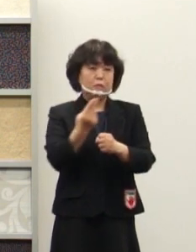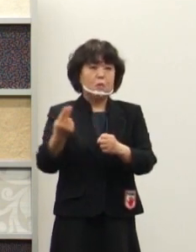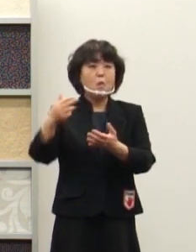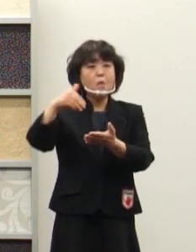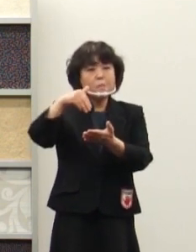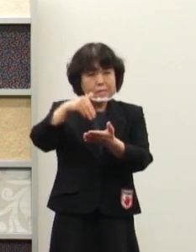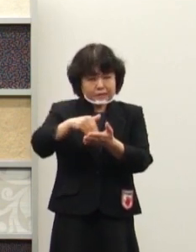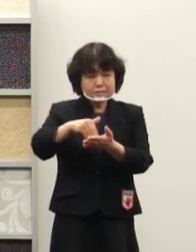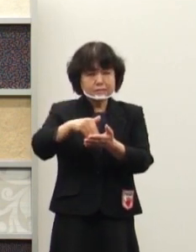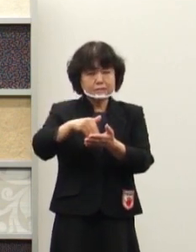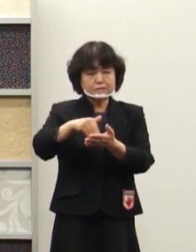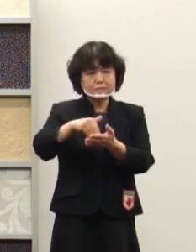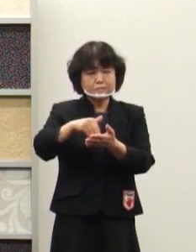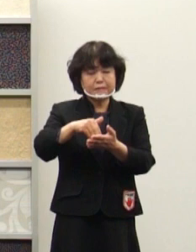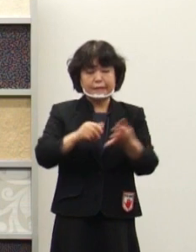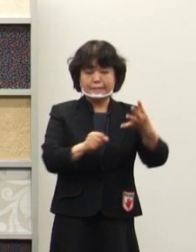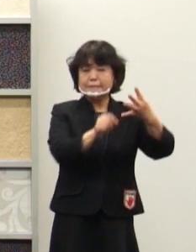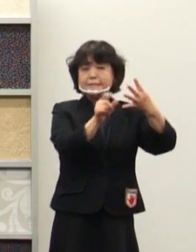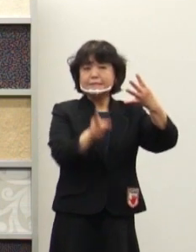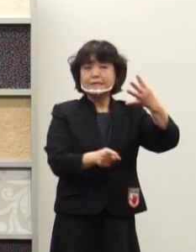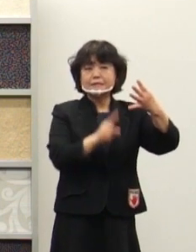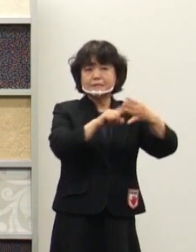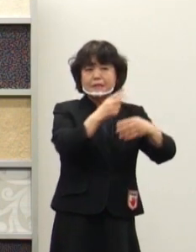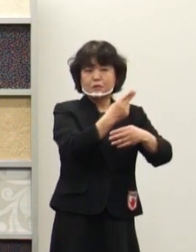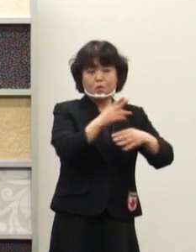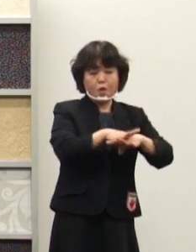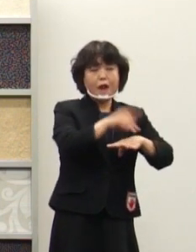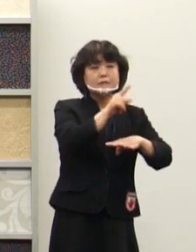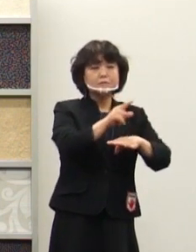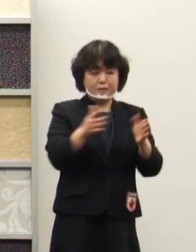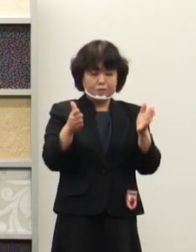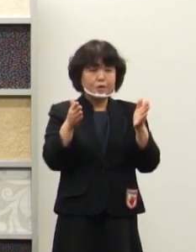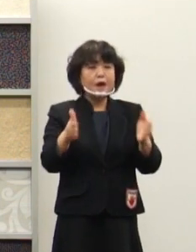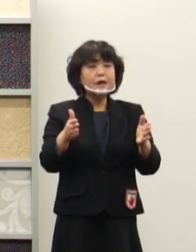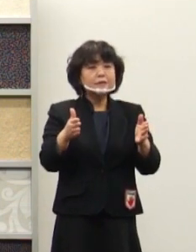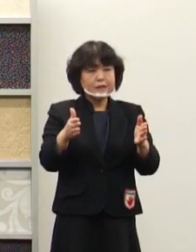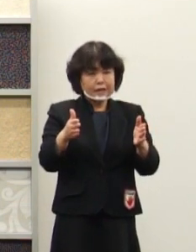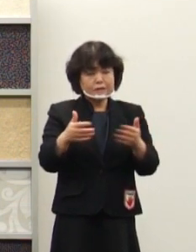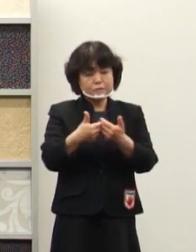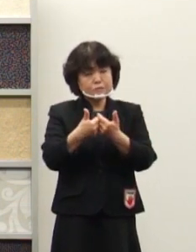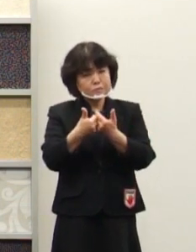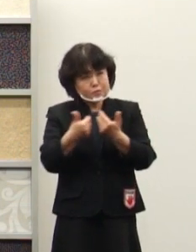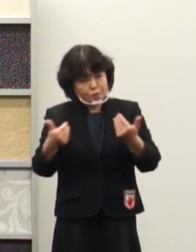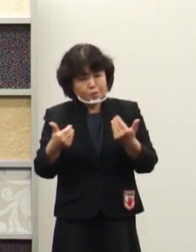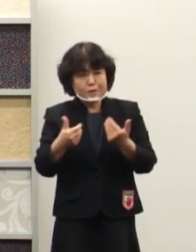あるいは年度始めに向かいまして、さまざま送別会、歓送迎会、